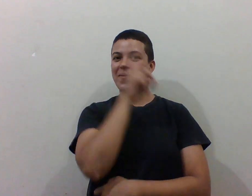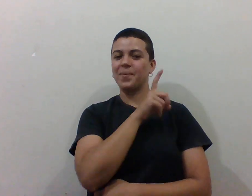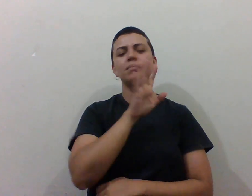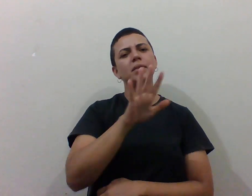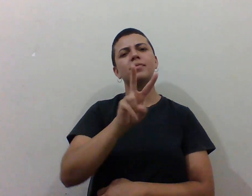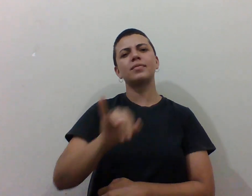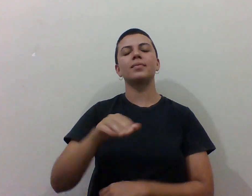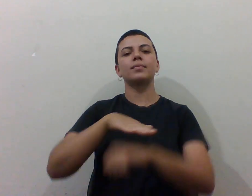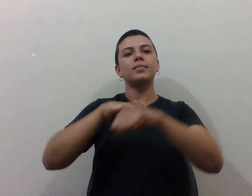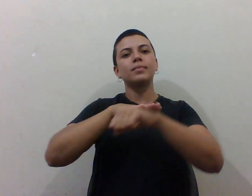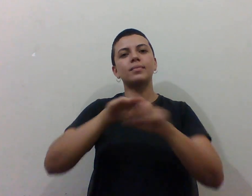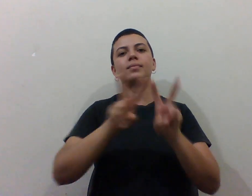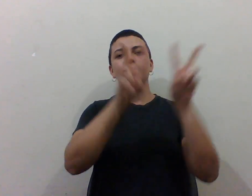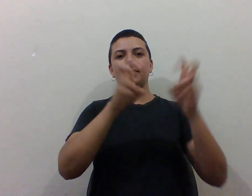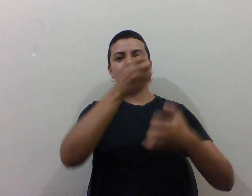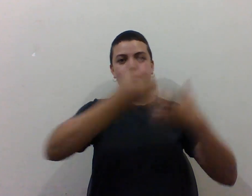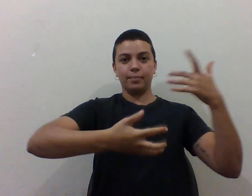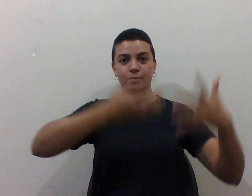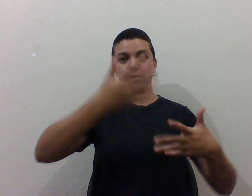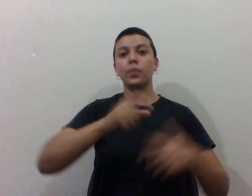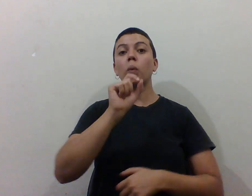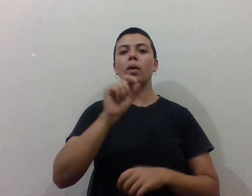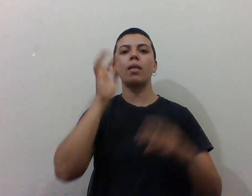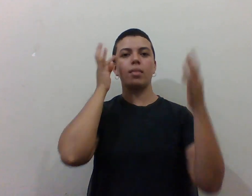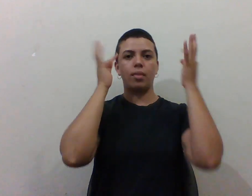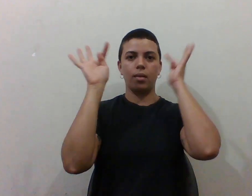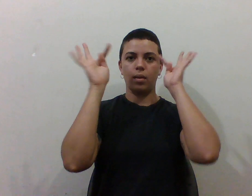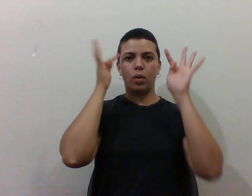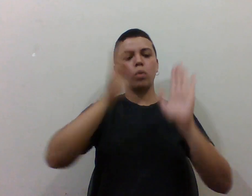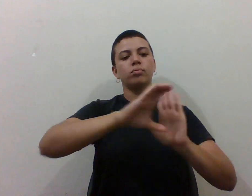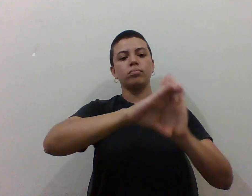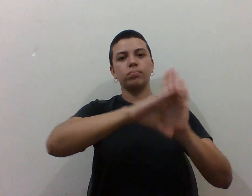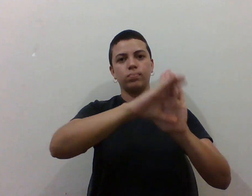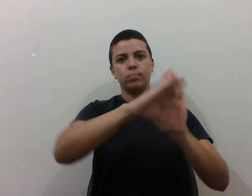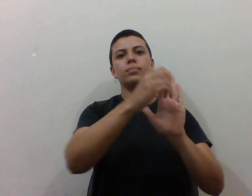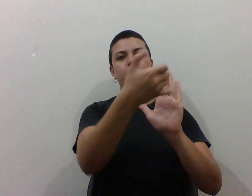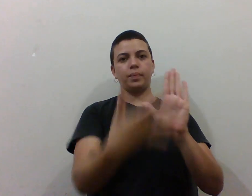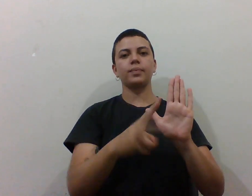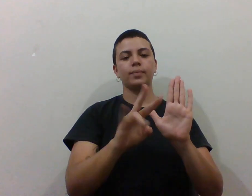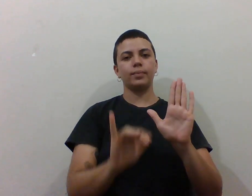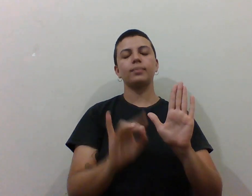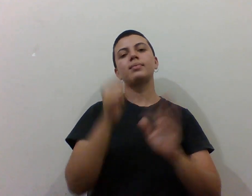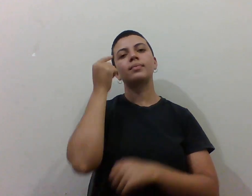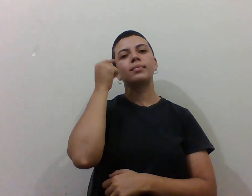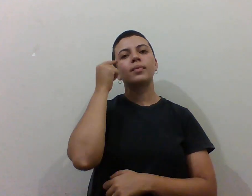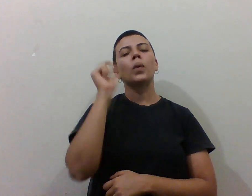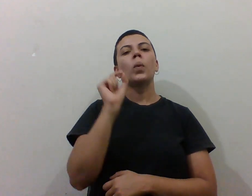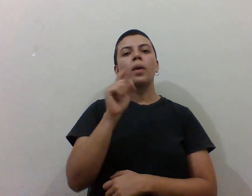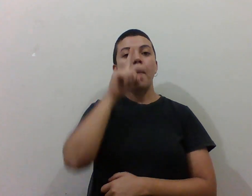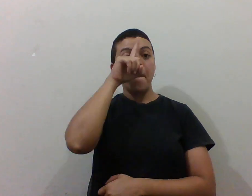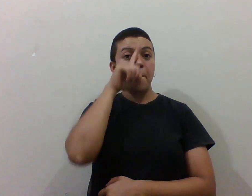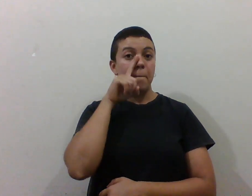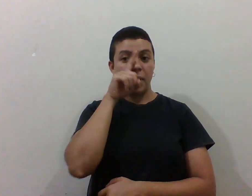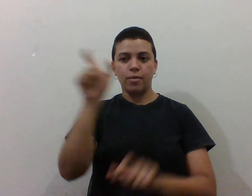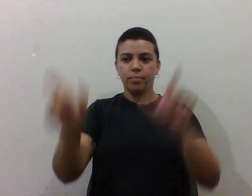aspectos, assim, teóricos e conceituais, especialmente entendendo que o público é muito inter e transdisciplinar,